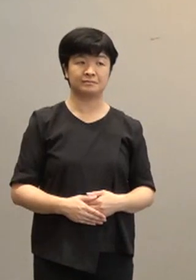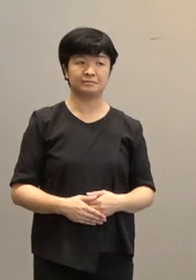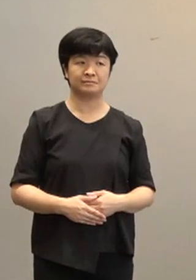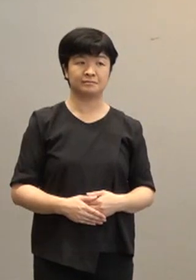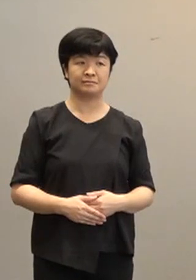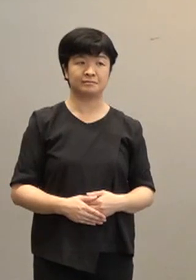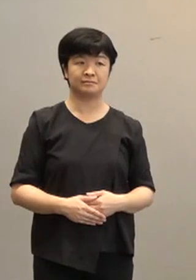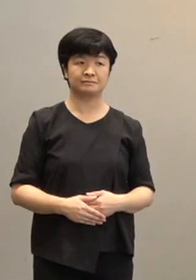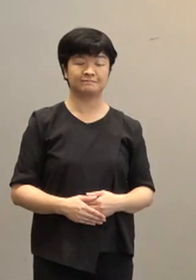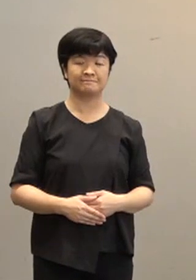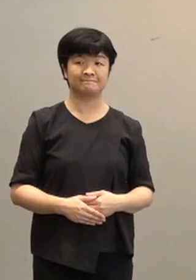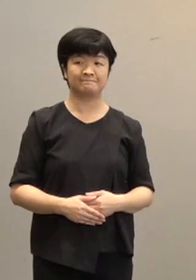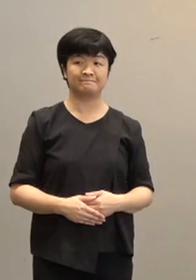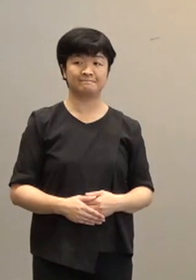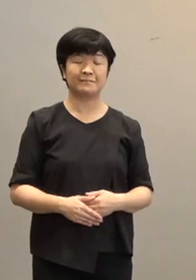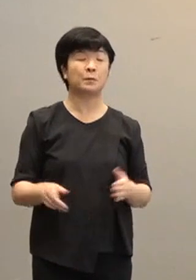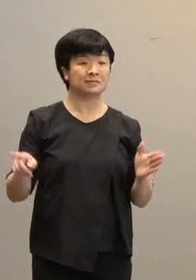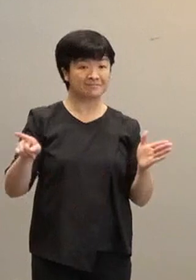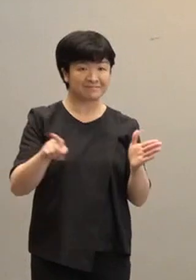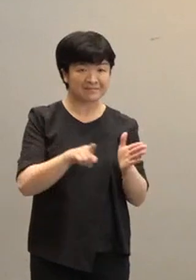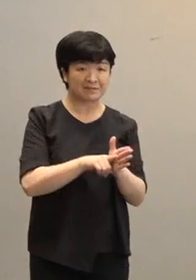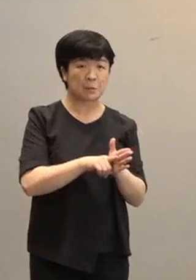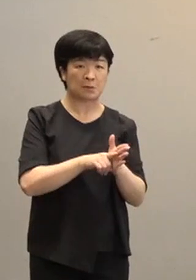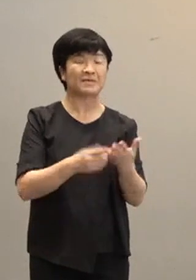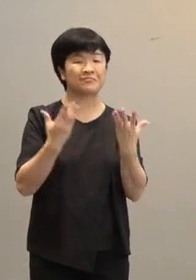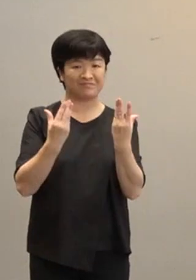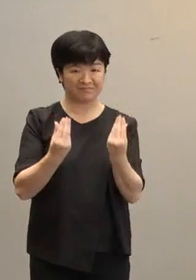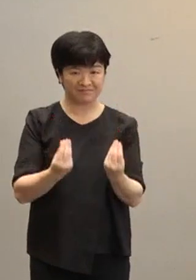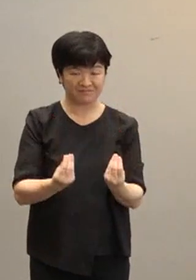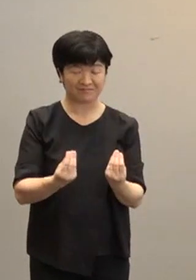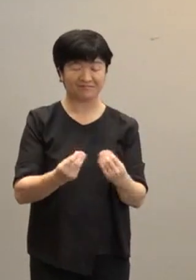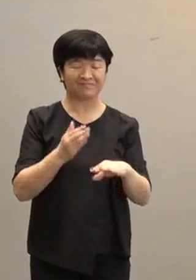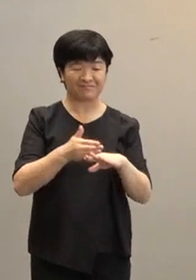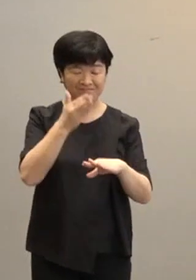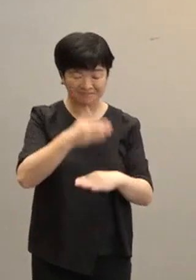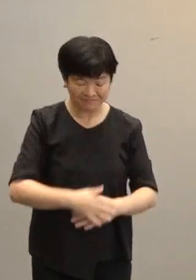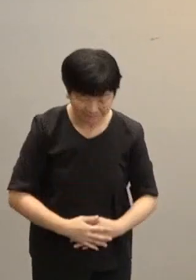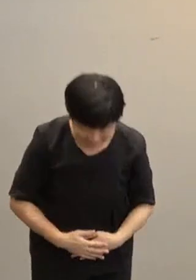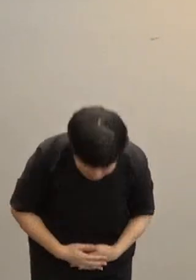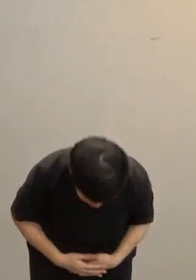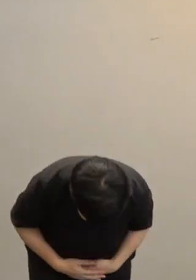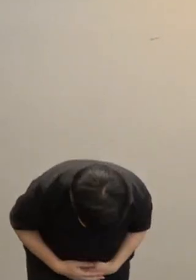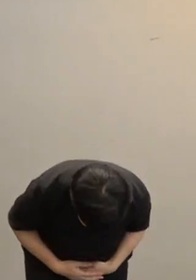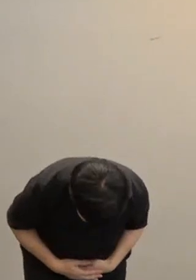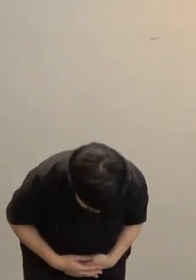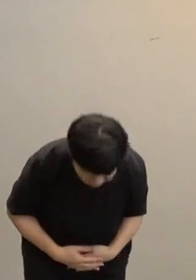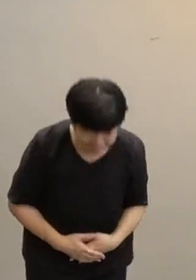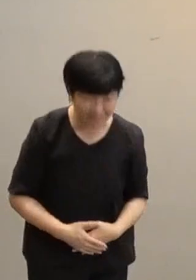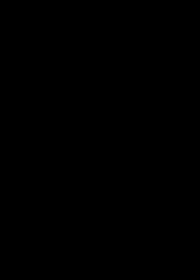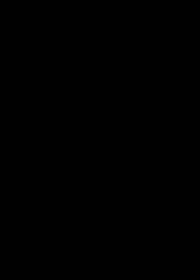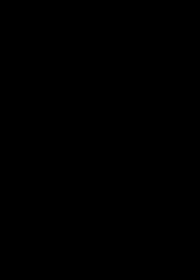よろしければ、以上で定例記者会見を終了します。ありがとうございました。 ありがとうございました。